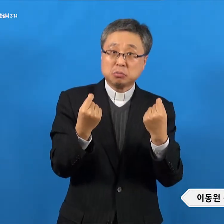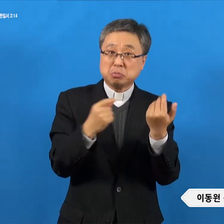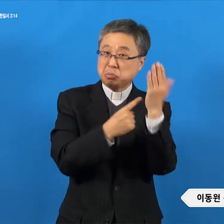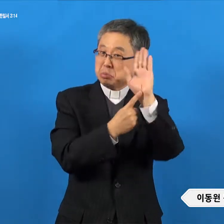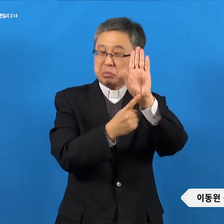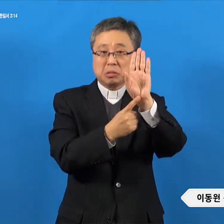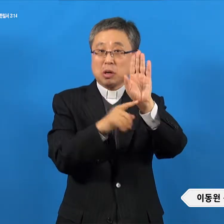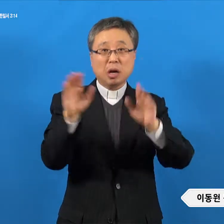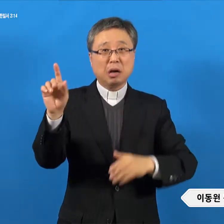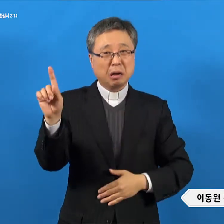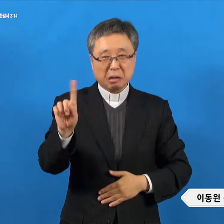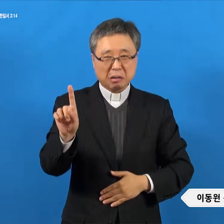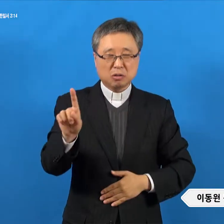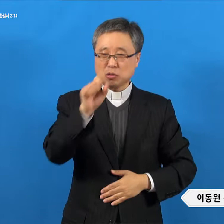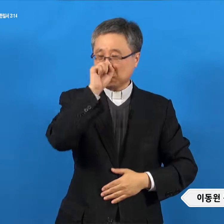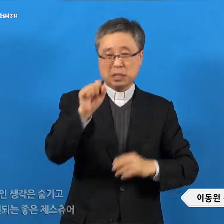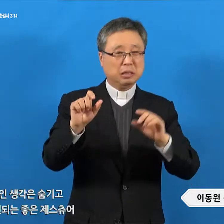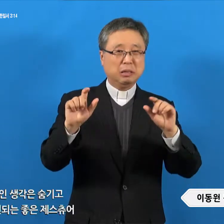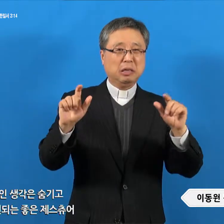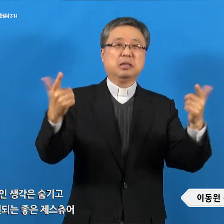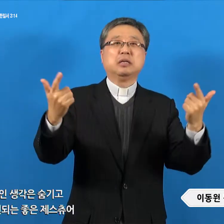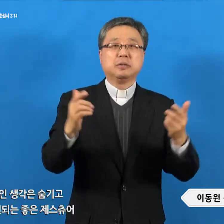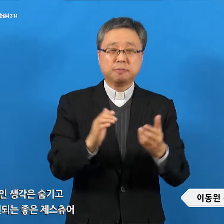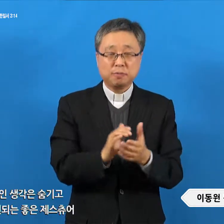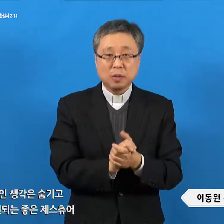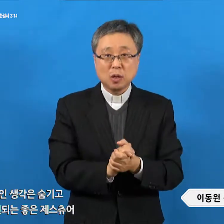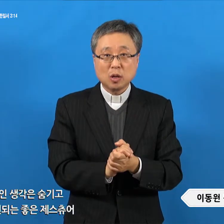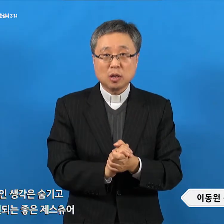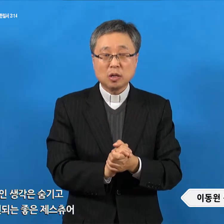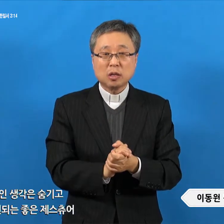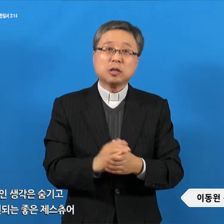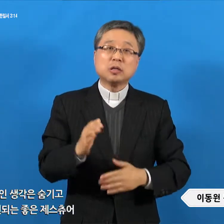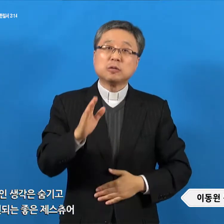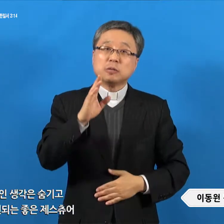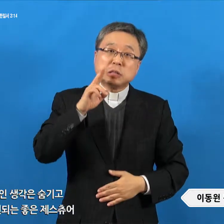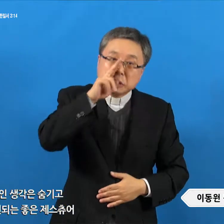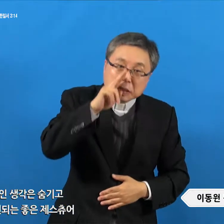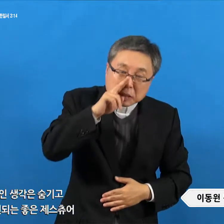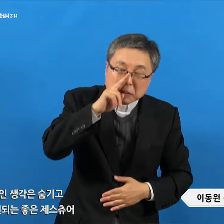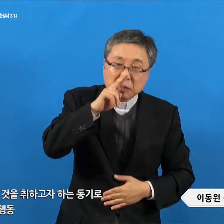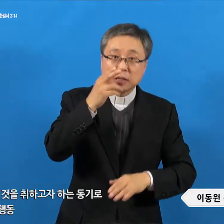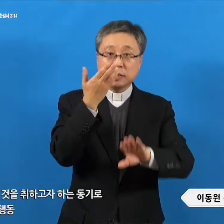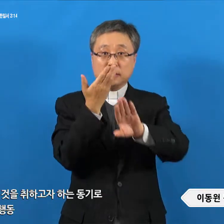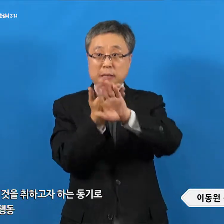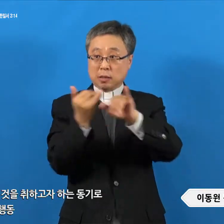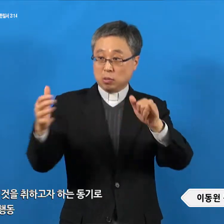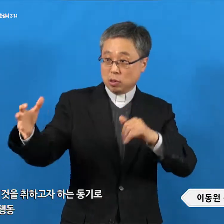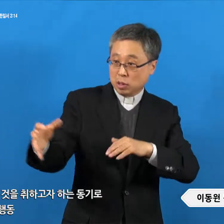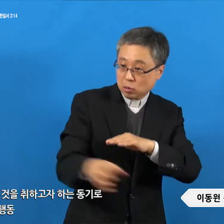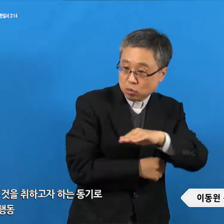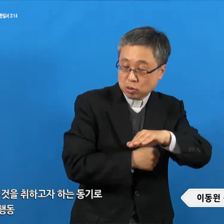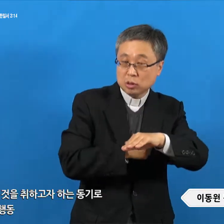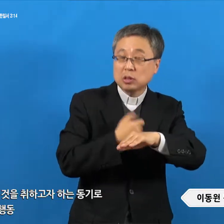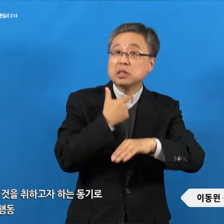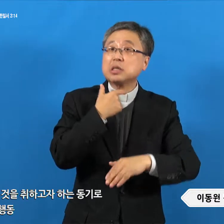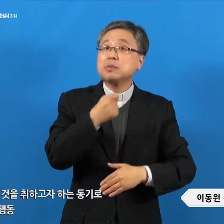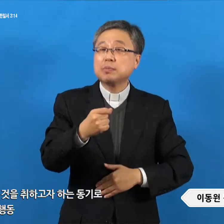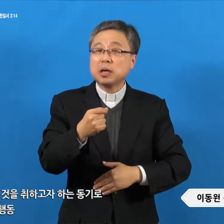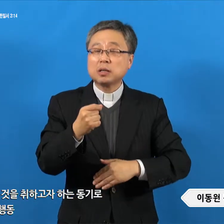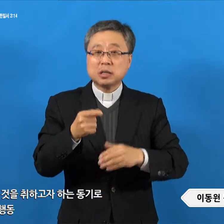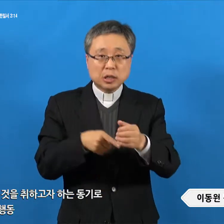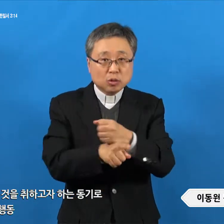이건 제스처에 불과한 미덕. 외식입니다. 시기. 남의 것을 취하려고 하는 동기에서